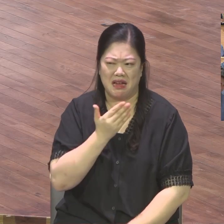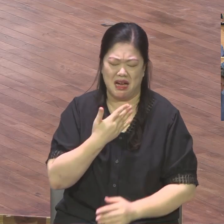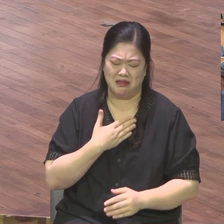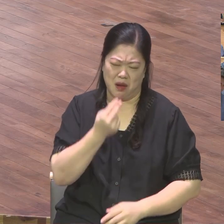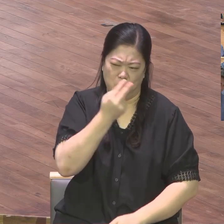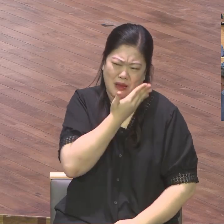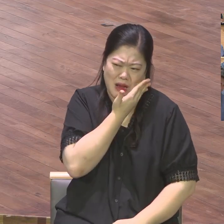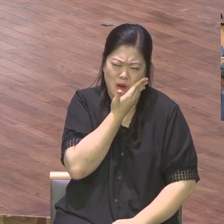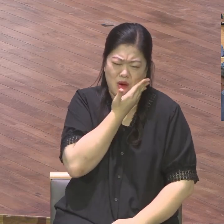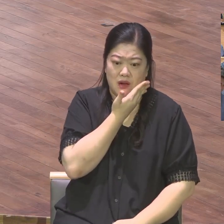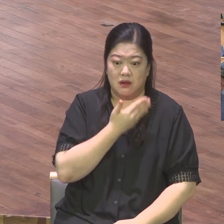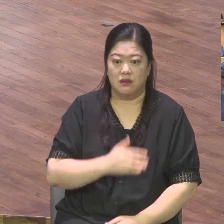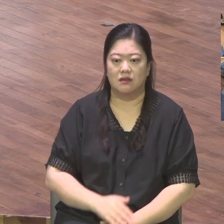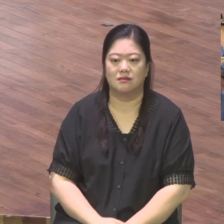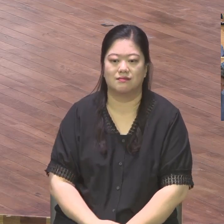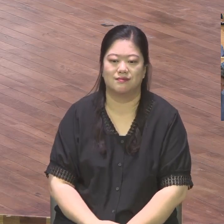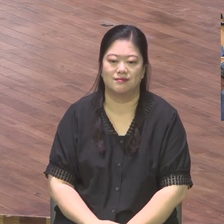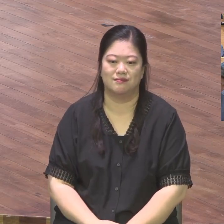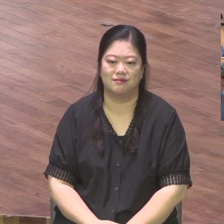신앙생활